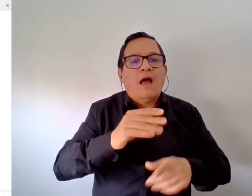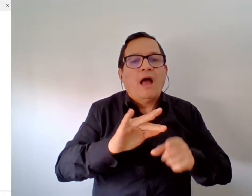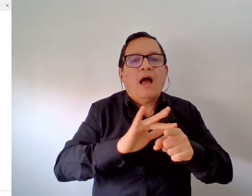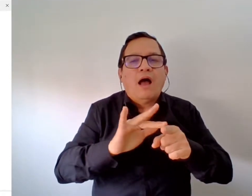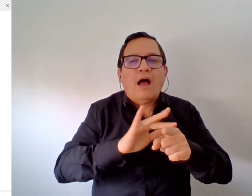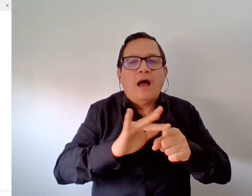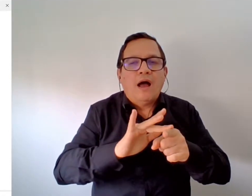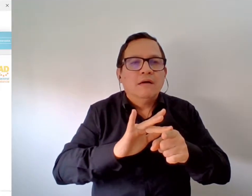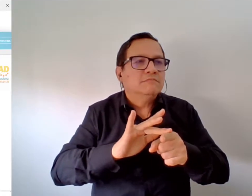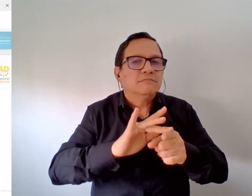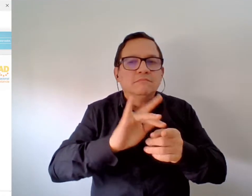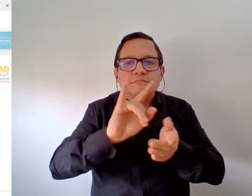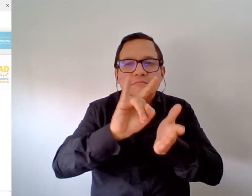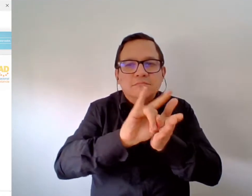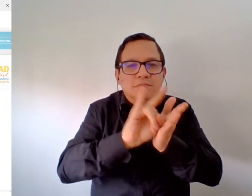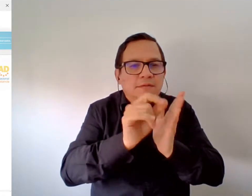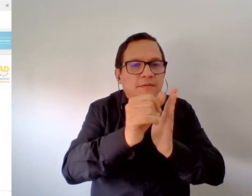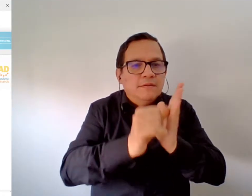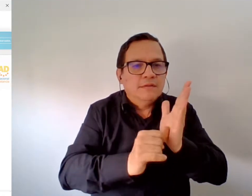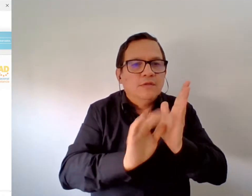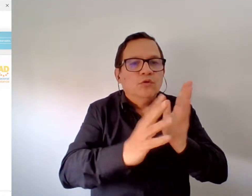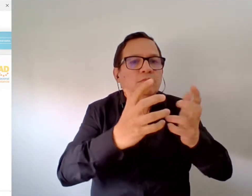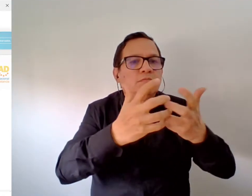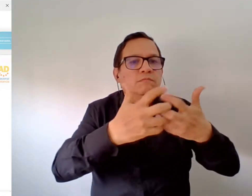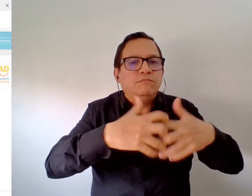Aplicaciones instaladas por defecto.